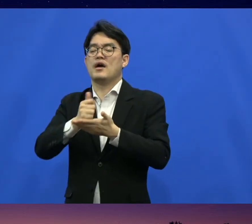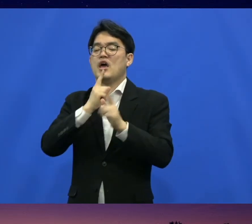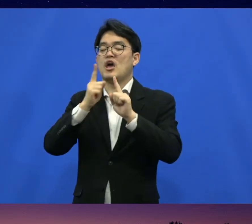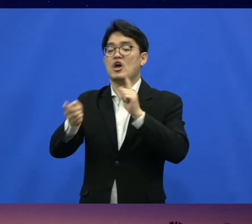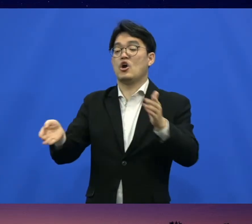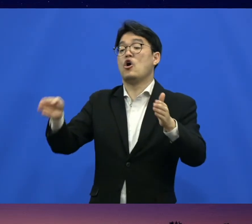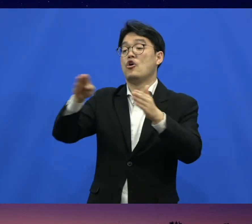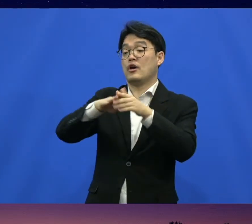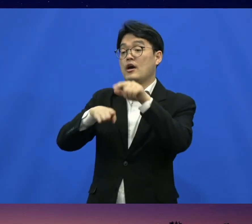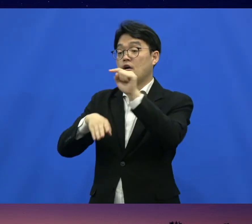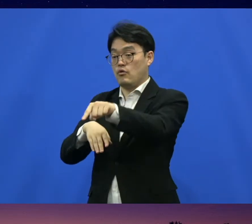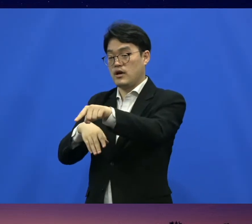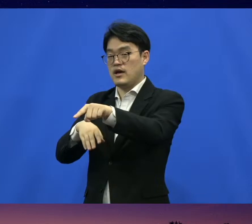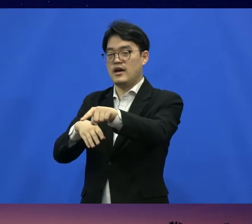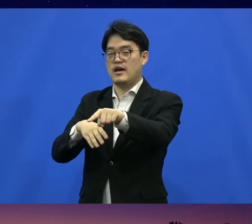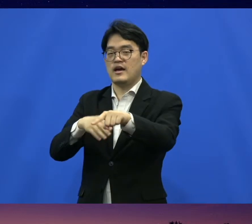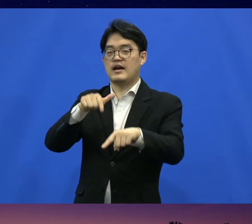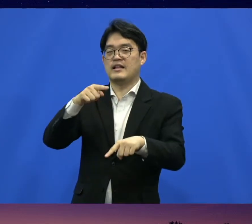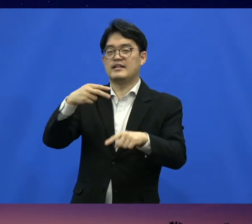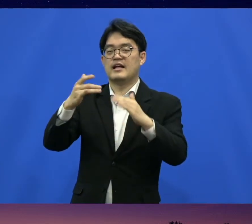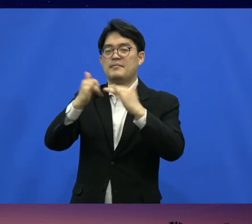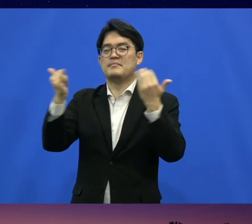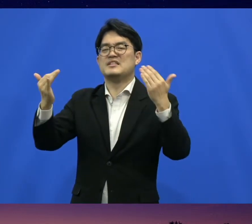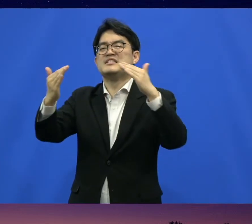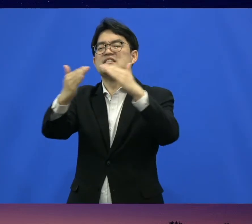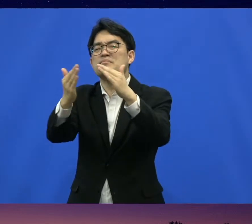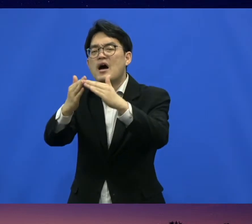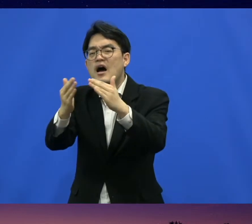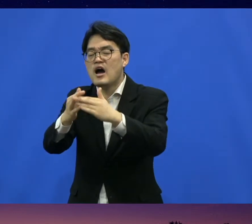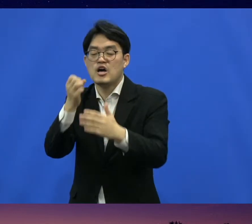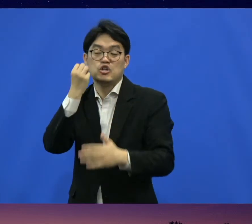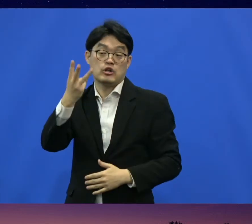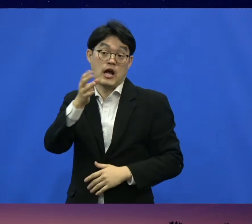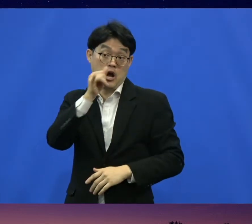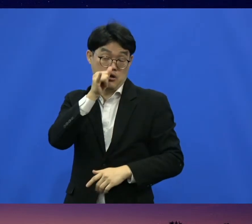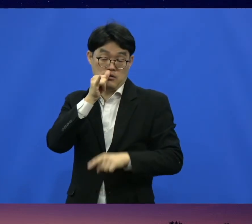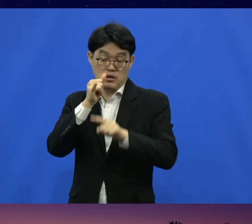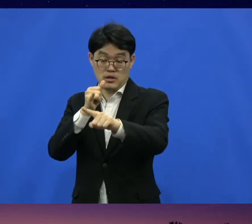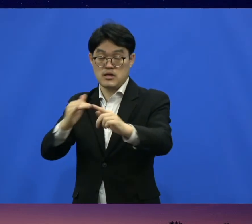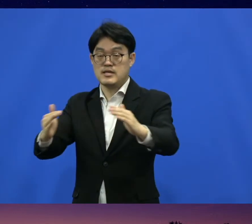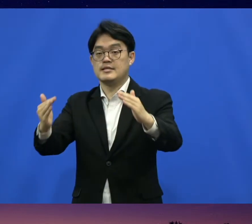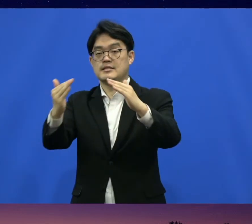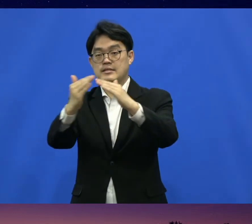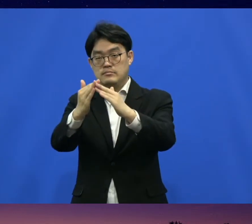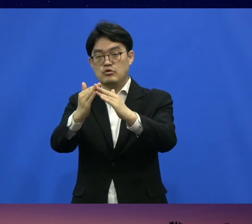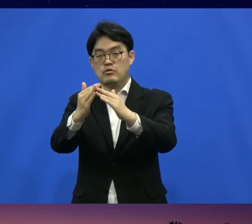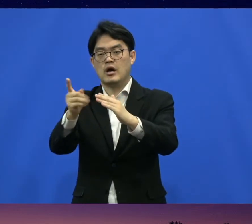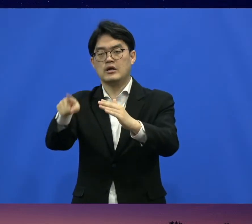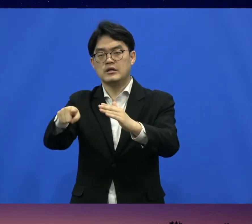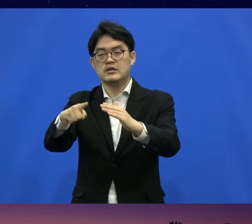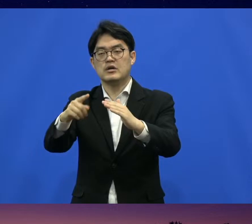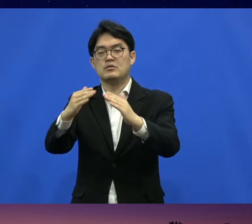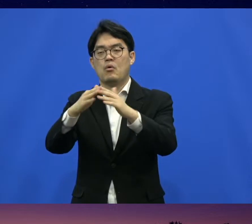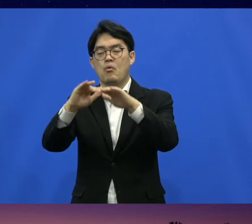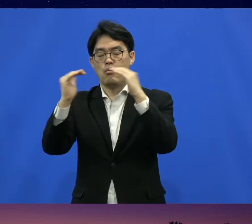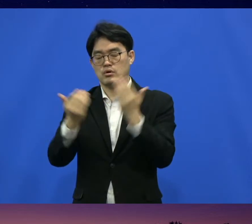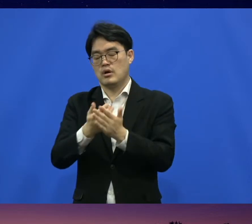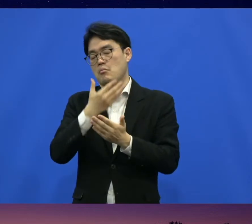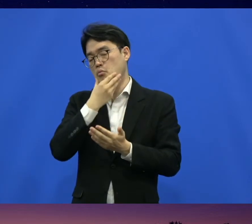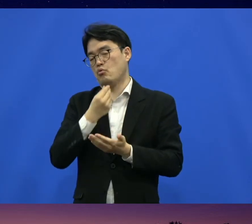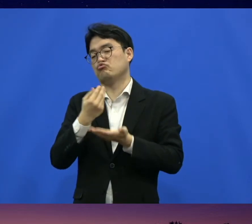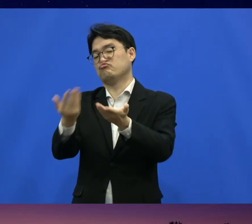사람 에벳의 집에 석 달을 있었는데 여호와께서 오벳에돔과 그의 온 집에